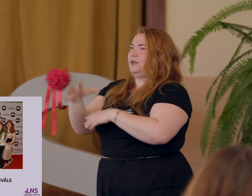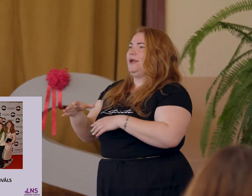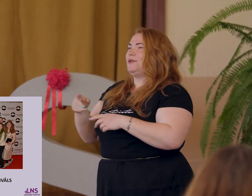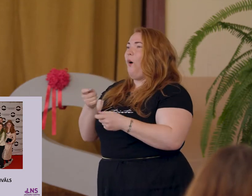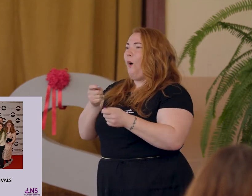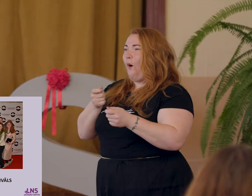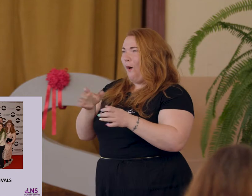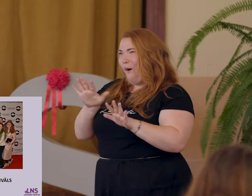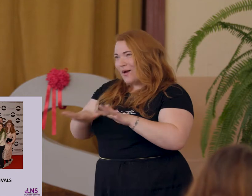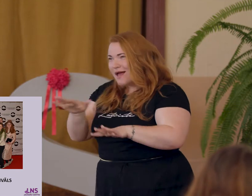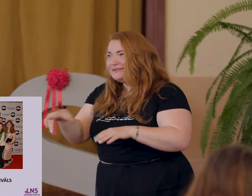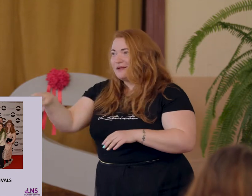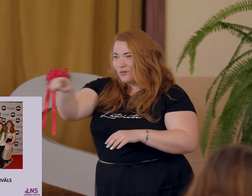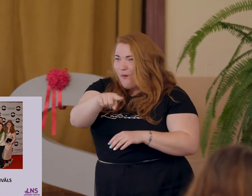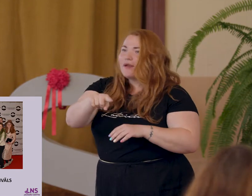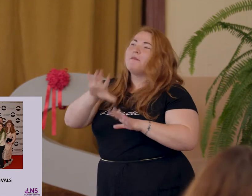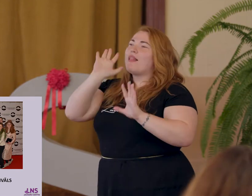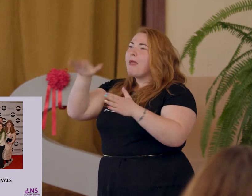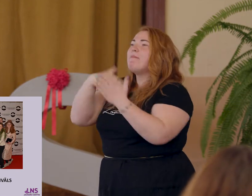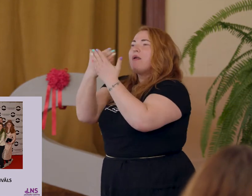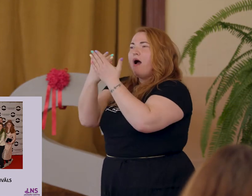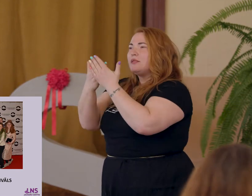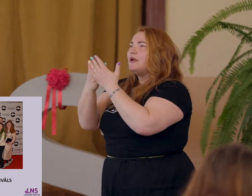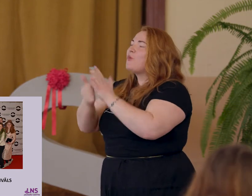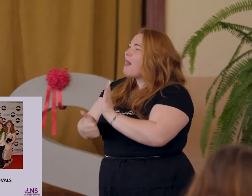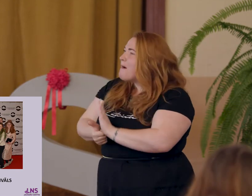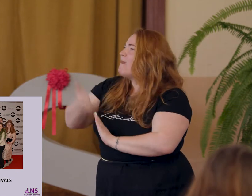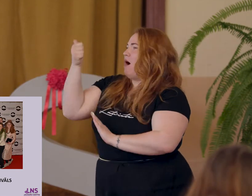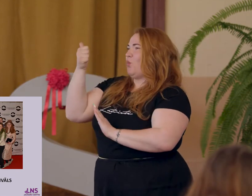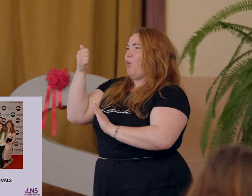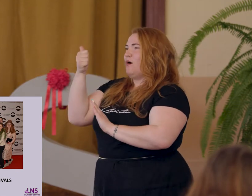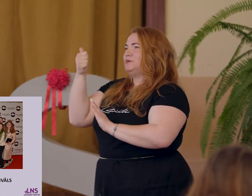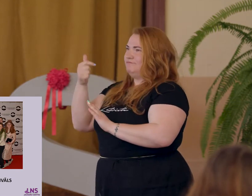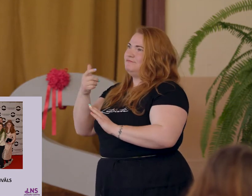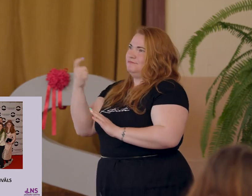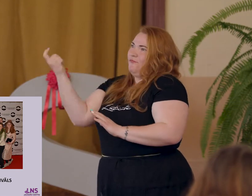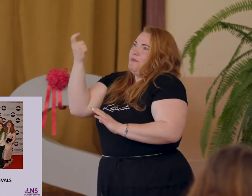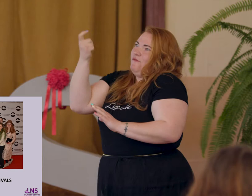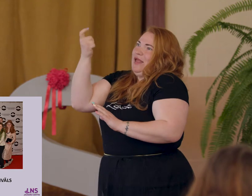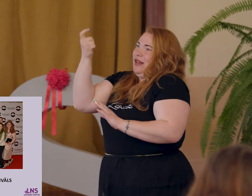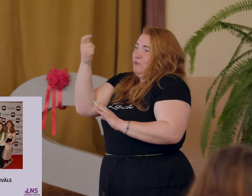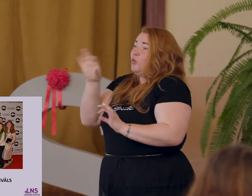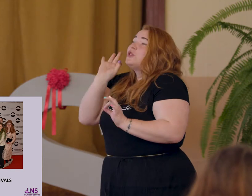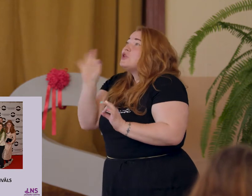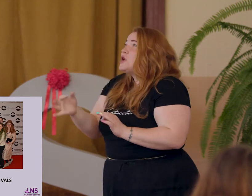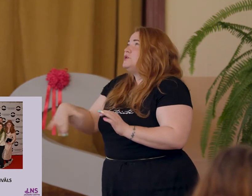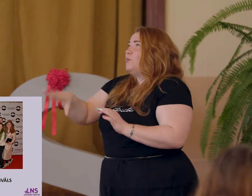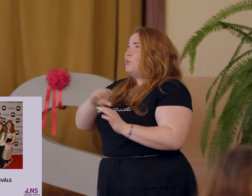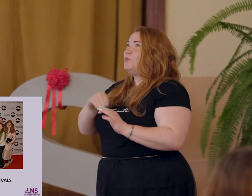tam mēs nosūtījām organizācija, kas tā kā parādīja, kas ir labāko izvēlēties, kura labāka filma.